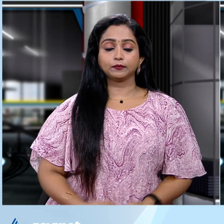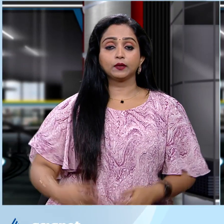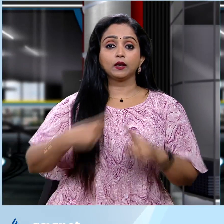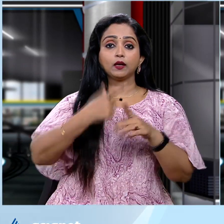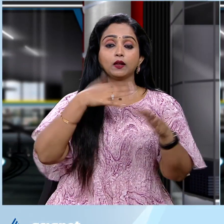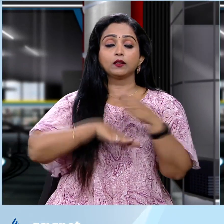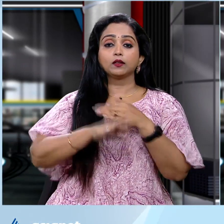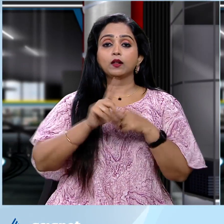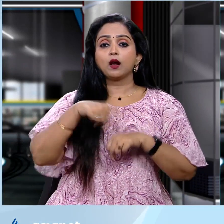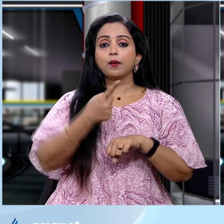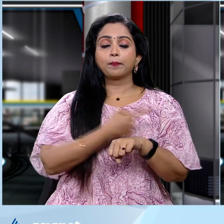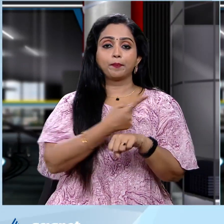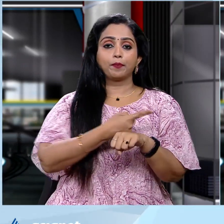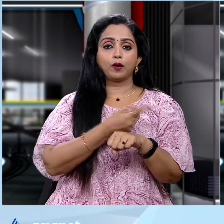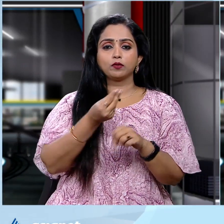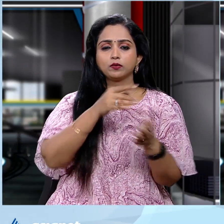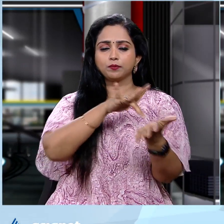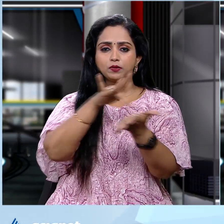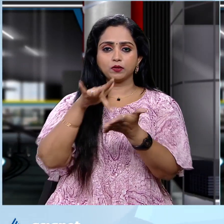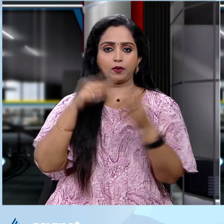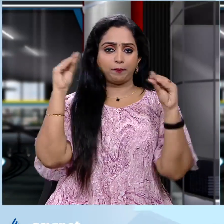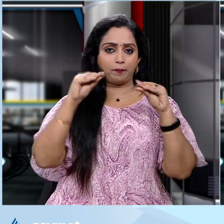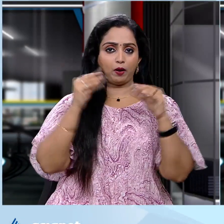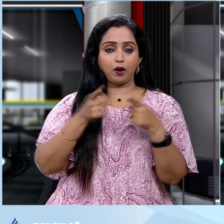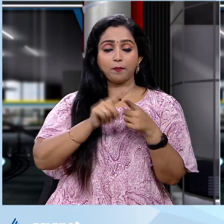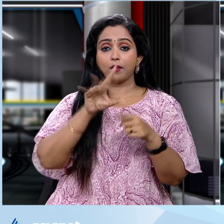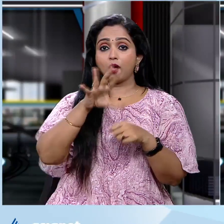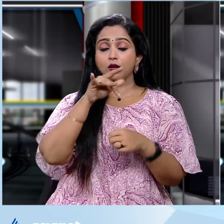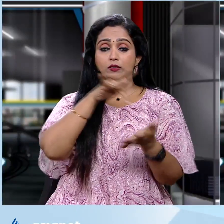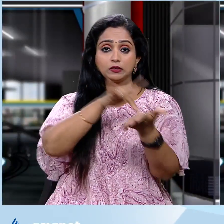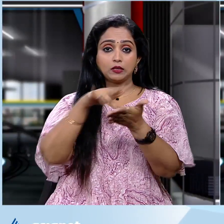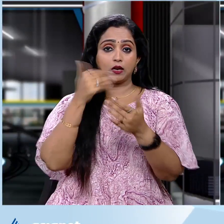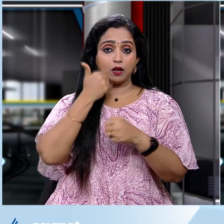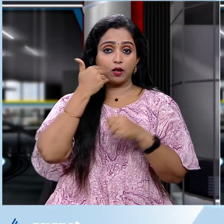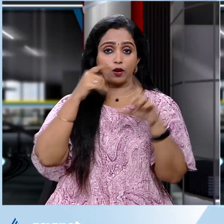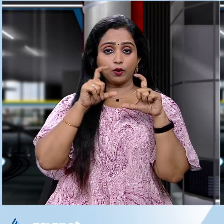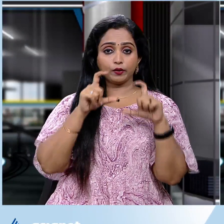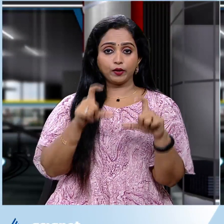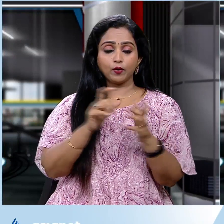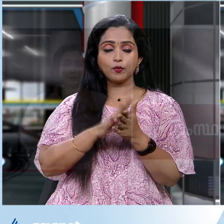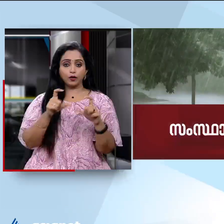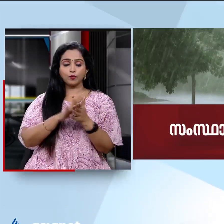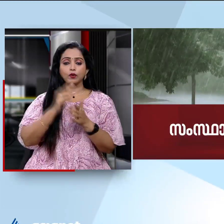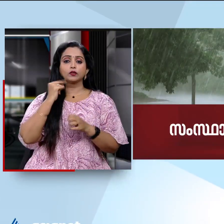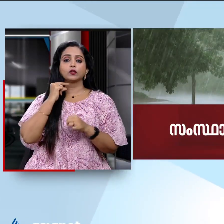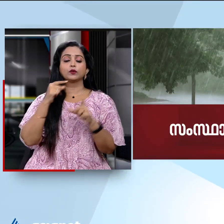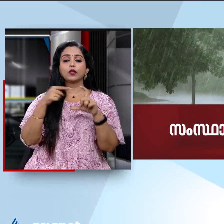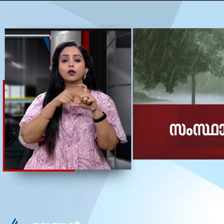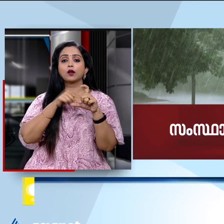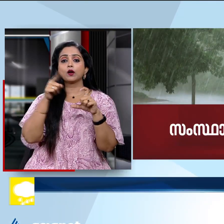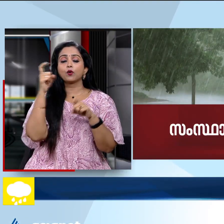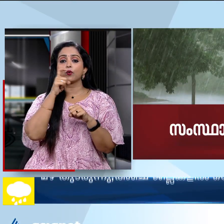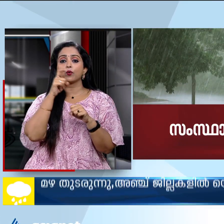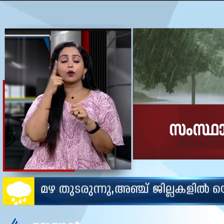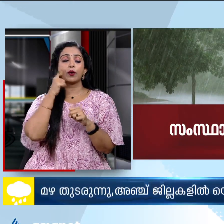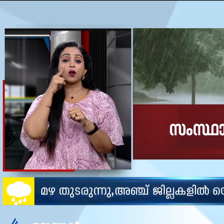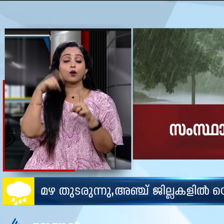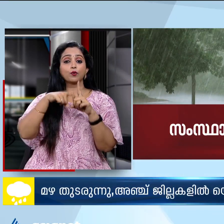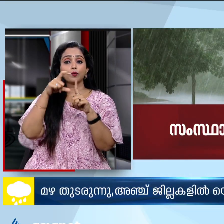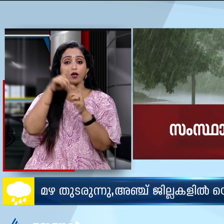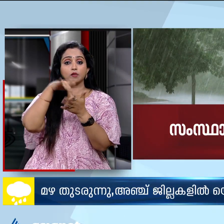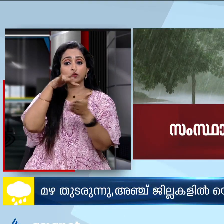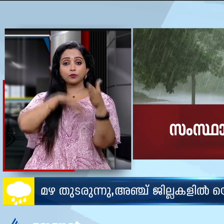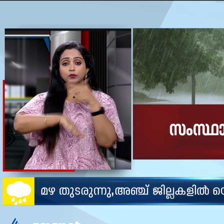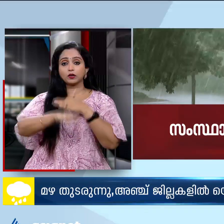സംസ്ഥാനത്ത് അടുത്ത മണിക്കൂറുകളിൽ ഒറ്റപ്പെട്ട ഇടങ്ങളിൽ മഴയ്ക്ക് സാധ്യത. 5 ജില്ലകളിൽ ഇന്ന് യെല്ലോ അലേർട്ട് പ്രഖ്യാപിച്ചിട്ടുണ്ട്. തിരുവനന്തപുരം, എറണാകുളം, കോഴിക്കോട്, കണ്ണൂർ, കാസർഗോഡ്